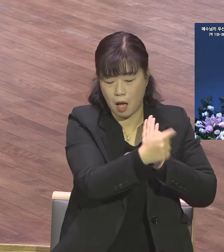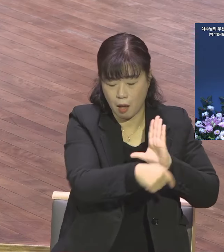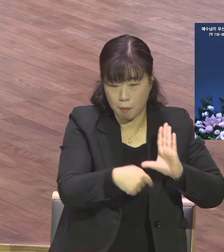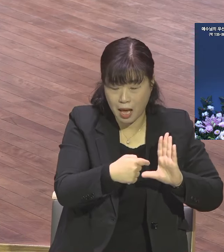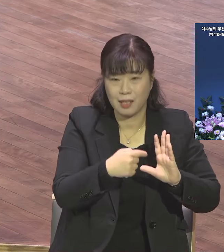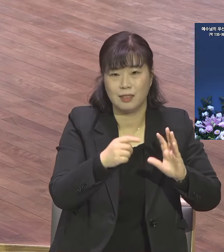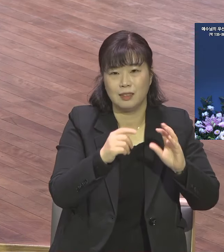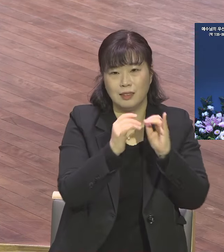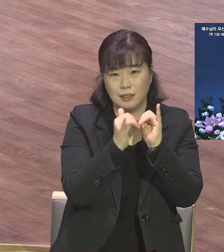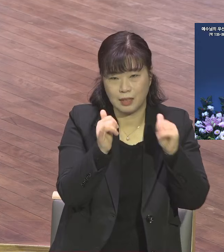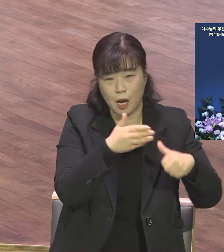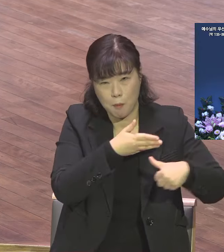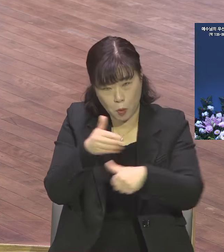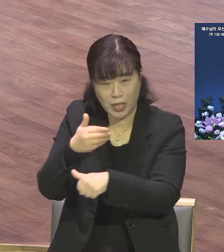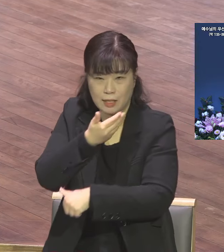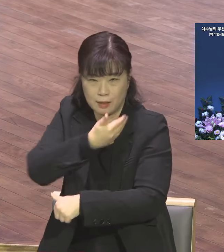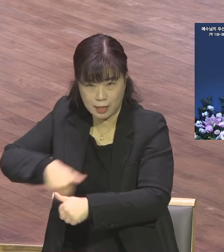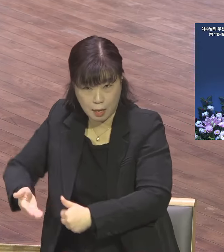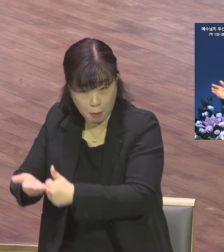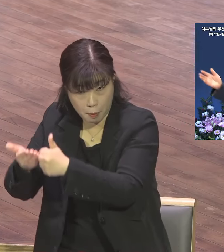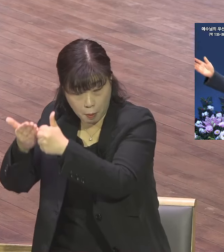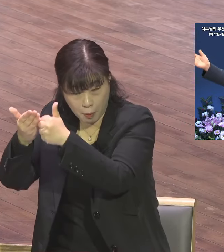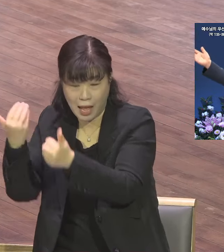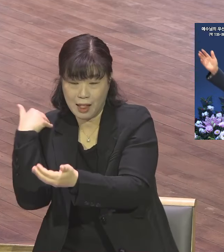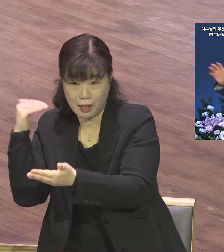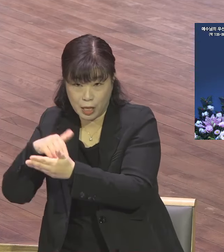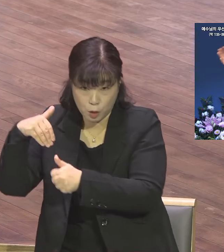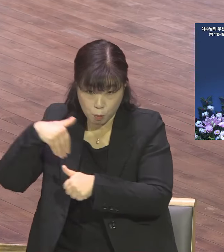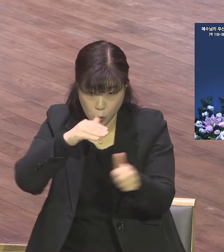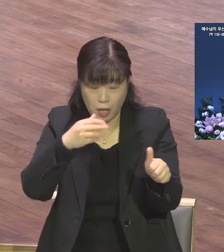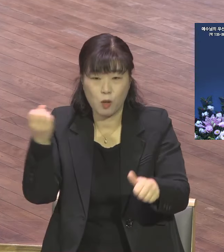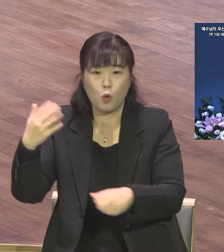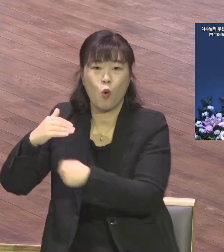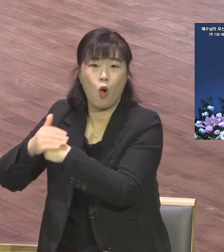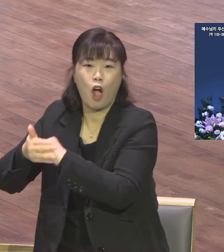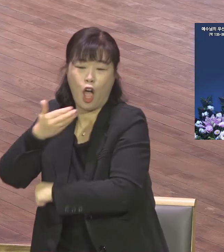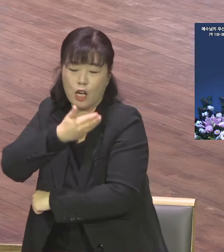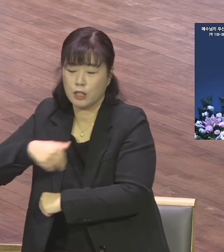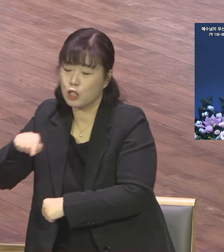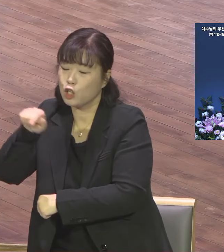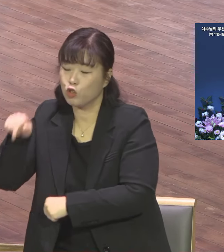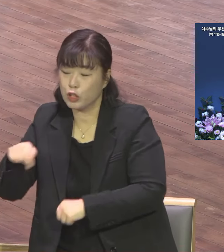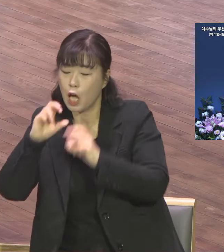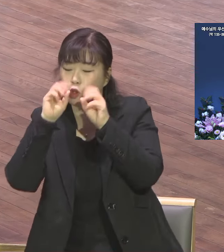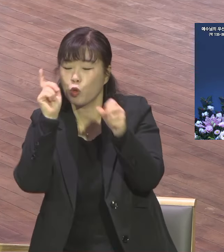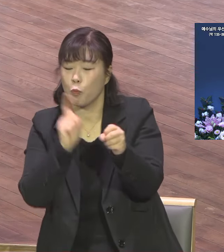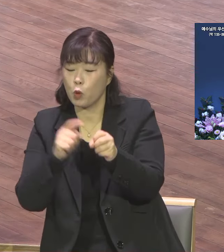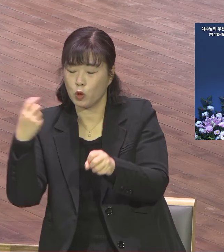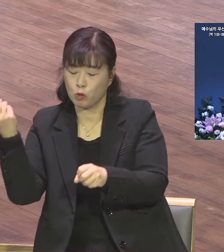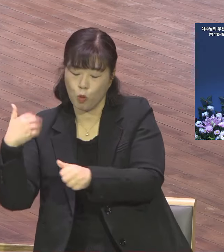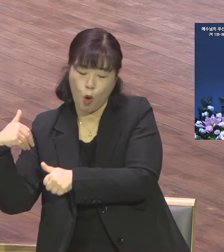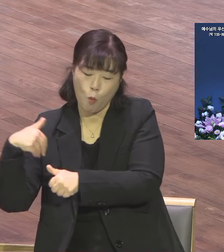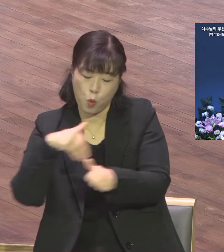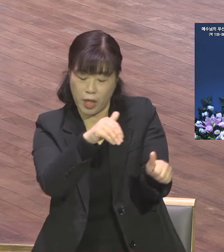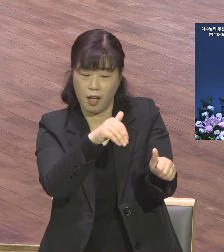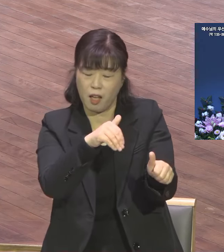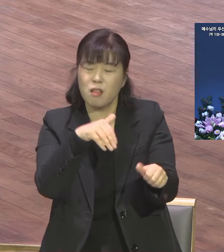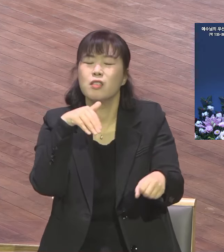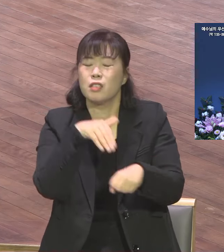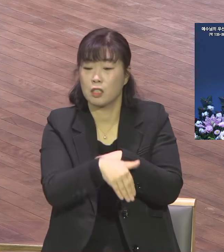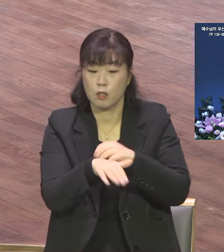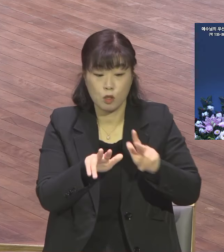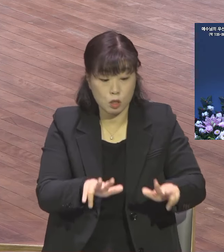이걸 어떻게 이 사람들 강의 듣고 뭘 하더래요. 그래서 그걸 질질질 일곱 망대를